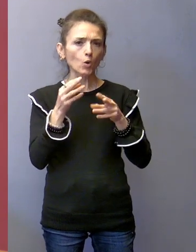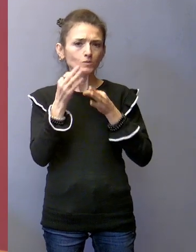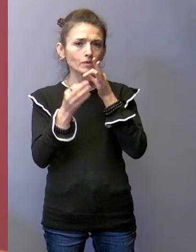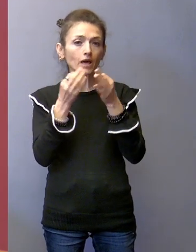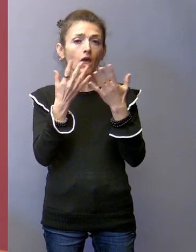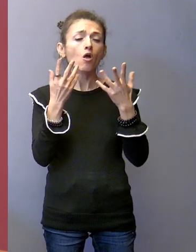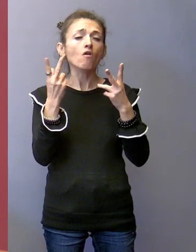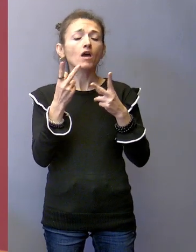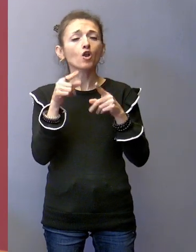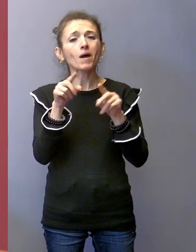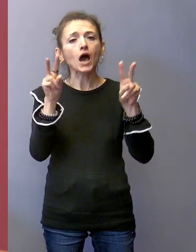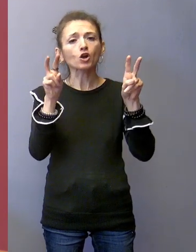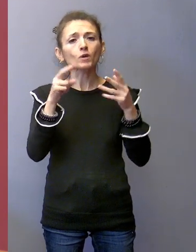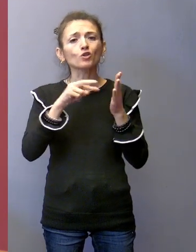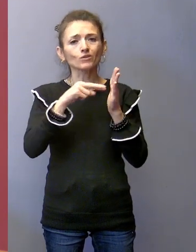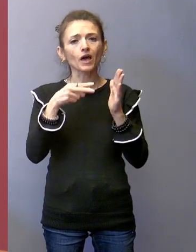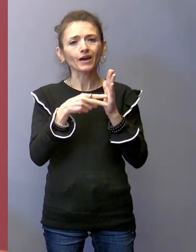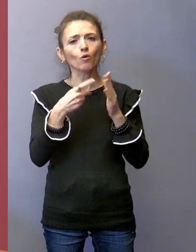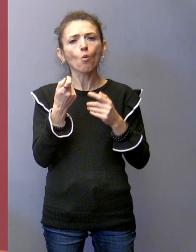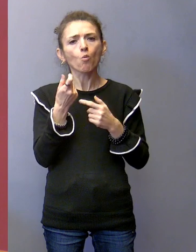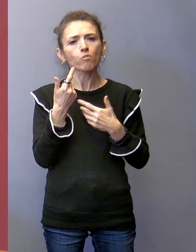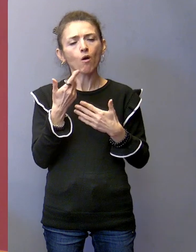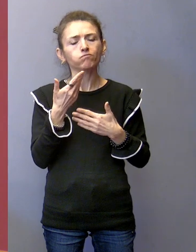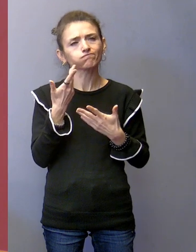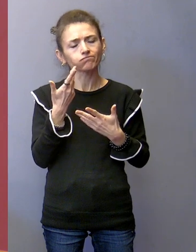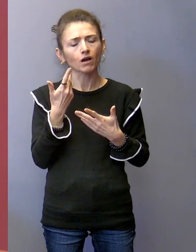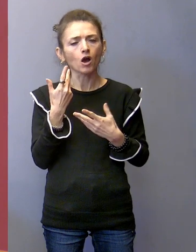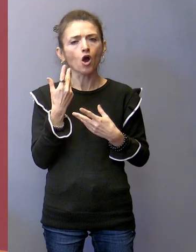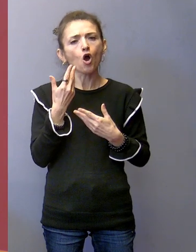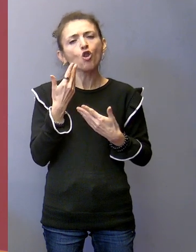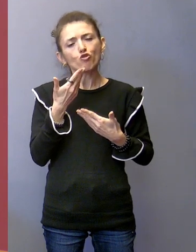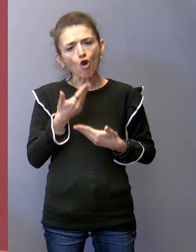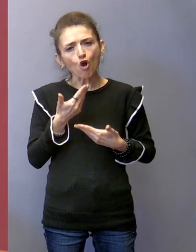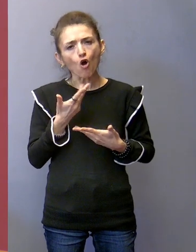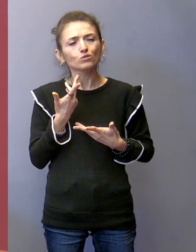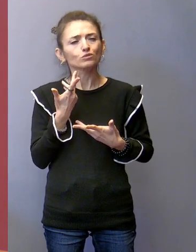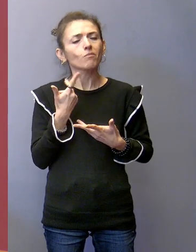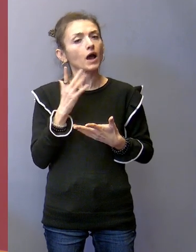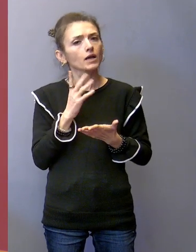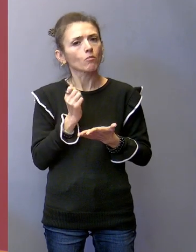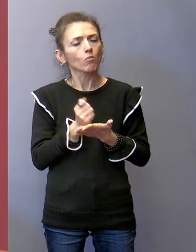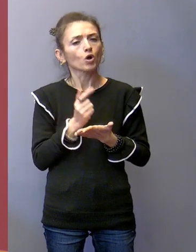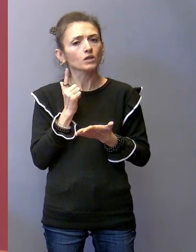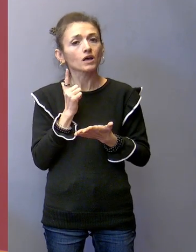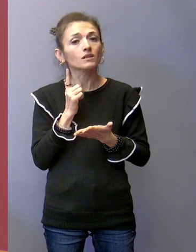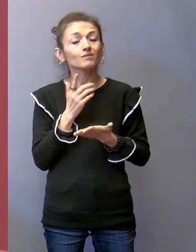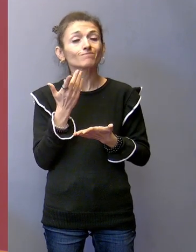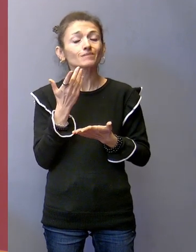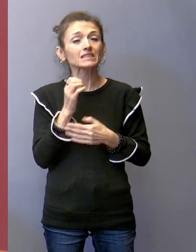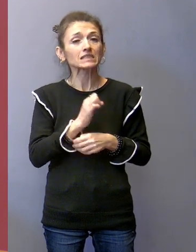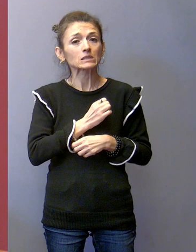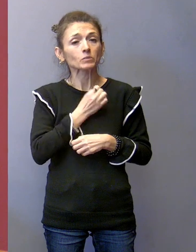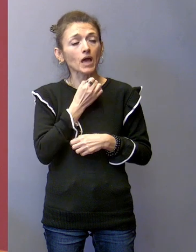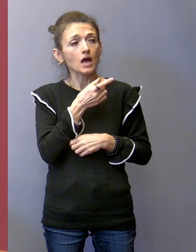e rischia di essere noiosa a mio giudizio è molto importante effettivamente è un peccato che non ci sia il